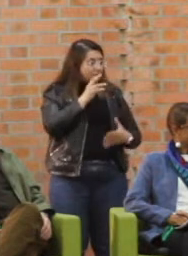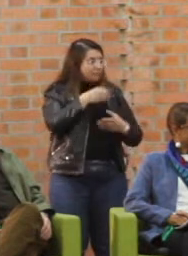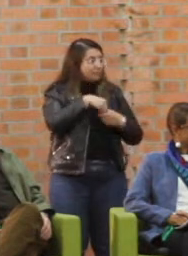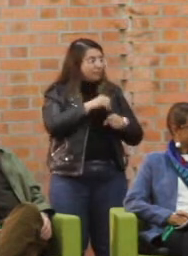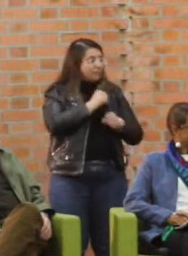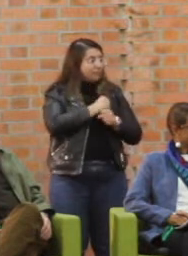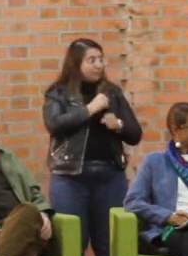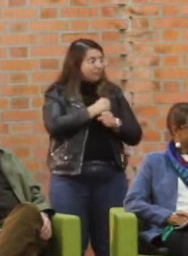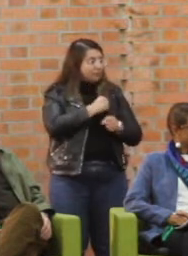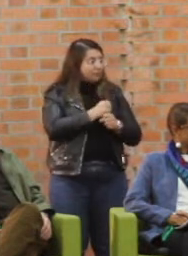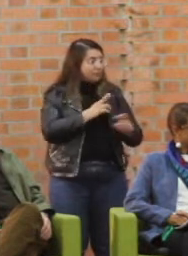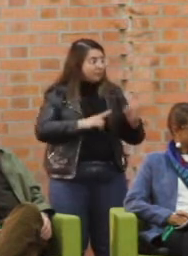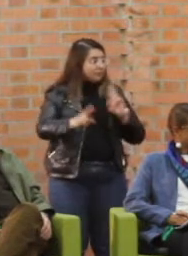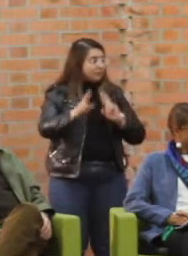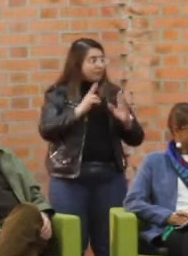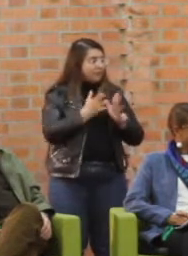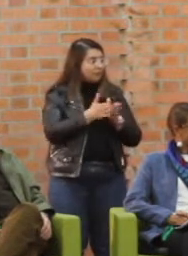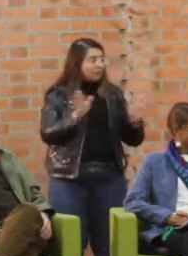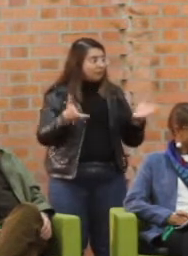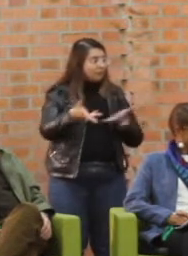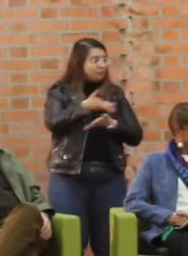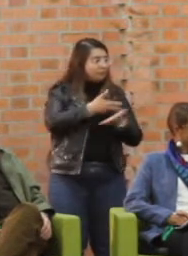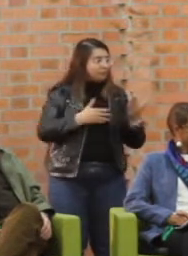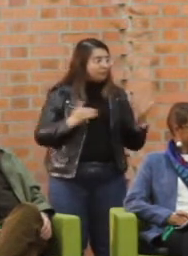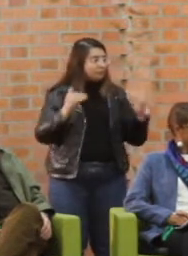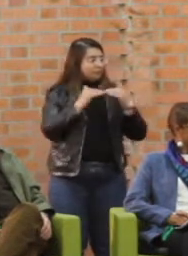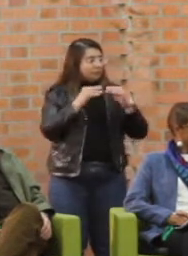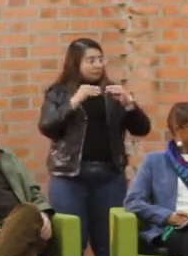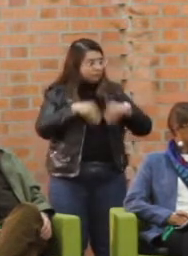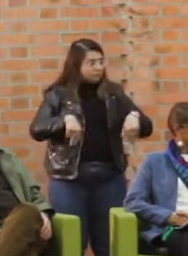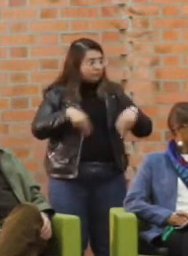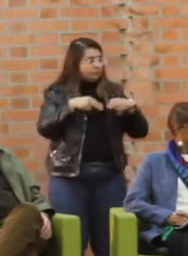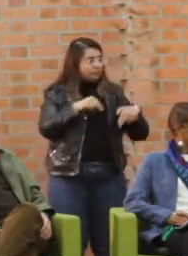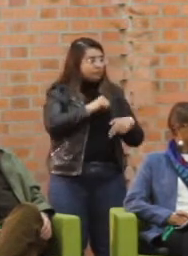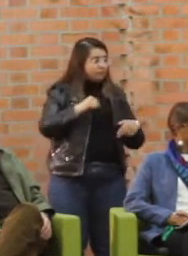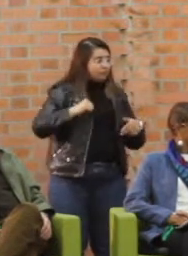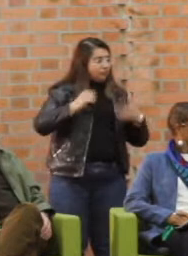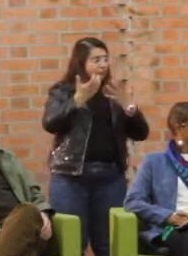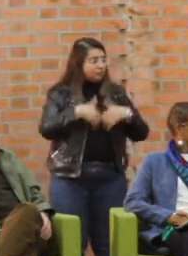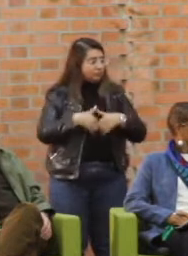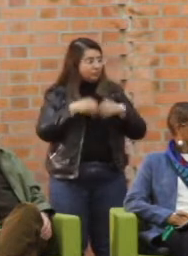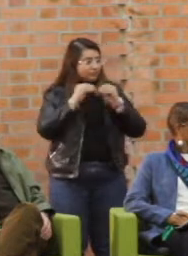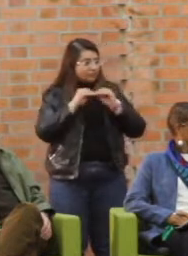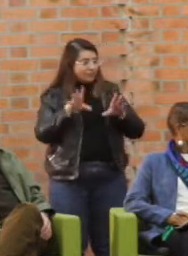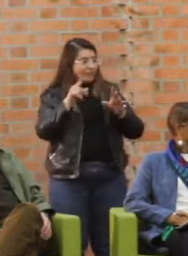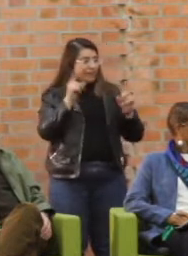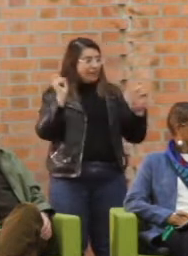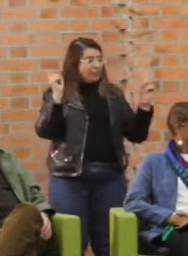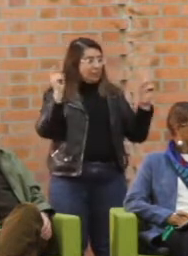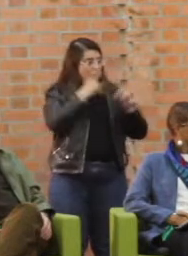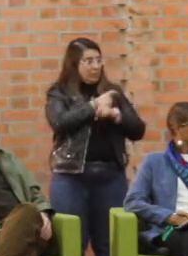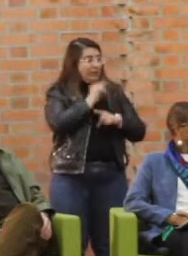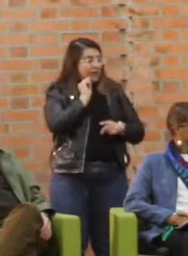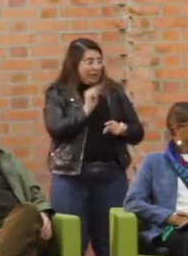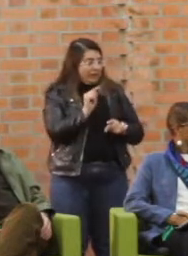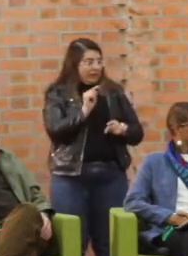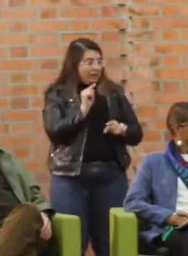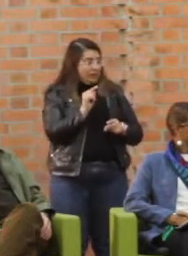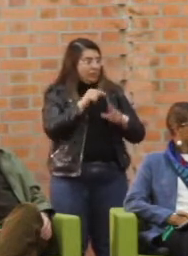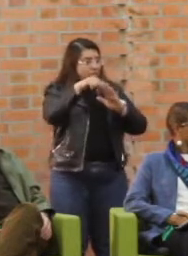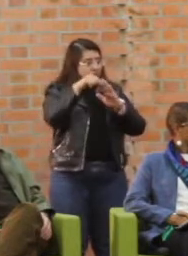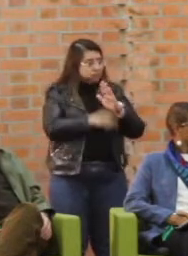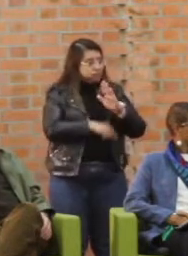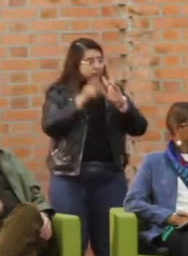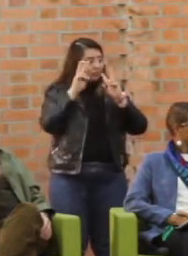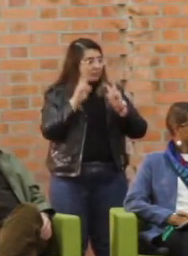por ejemplo la teoría de la complementariedad de las esferas públicas y privadas Es decir desde el no cuestionamiento digamos a